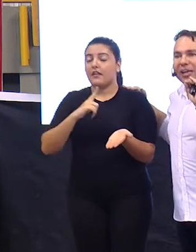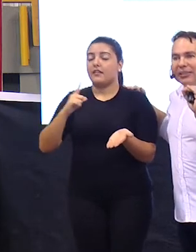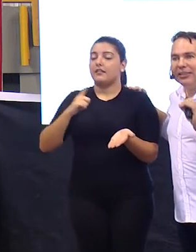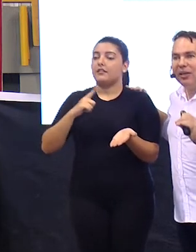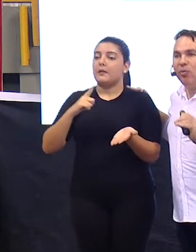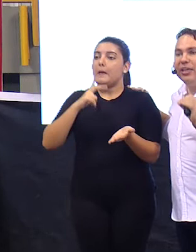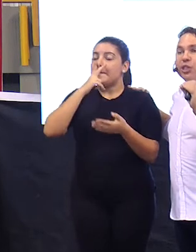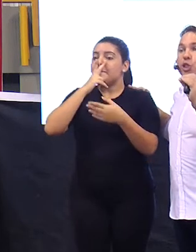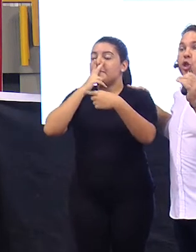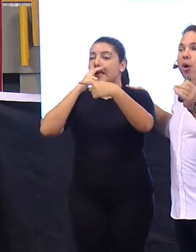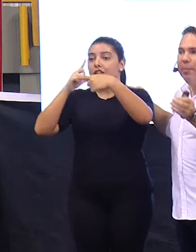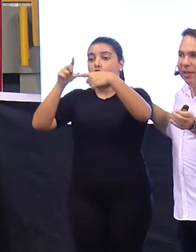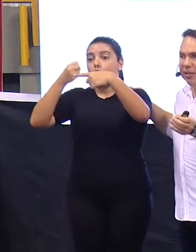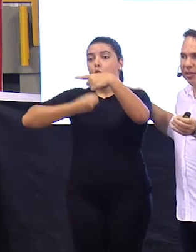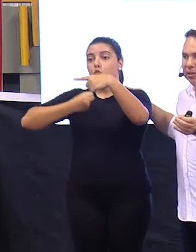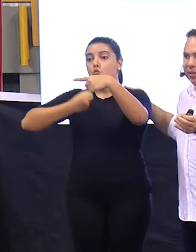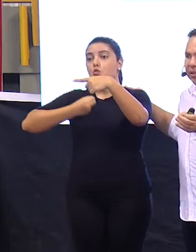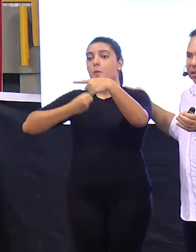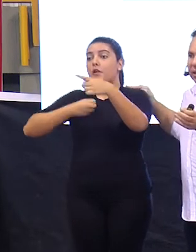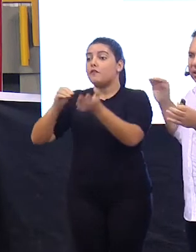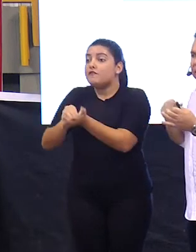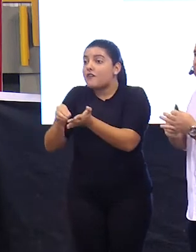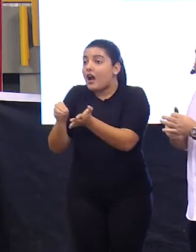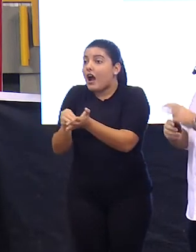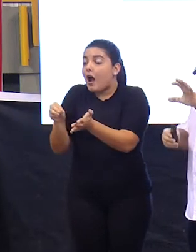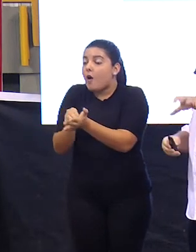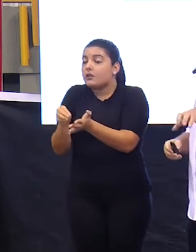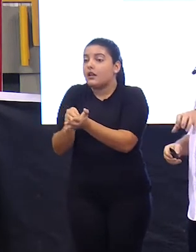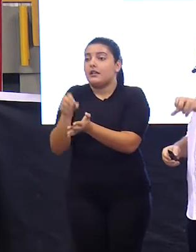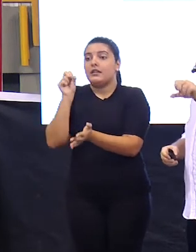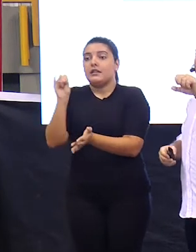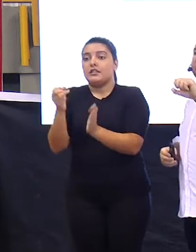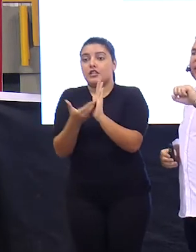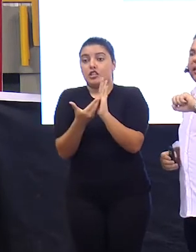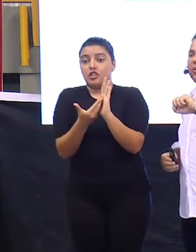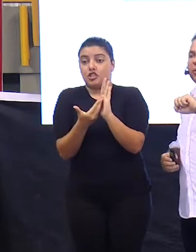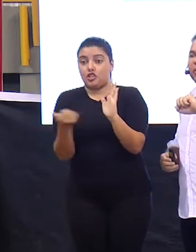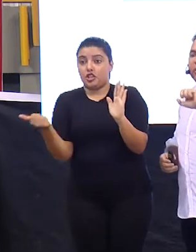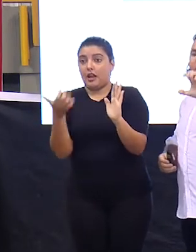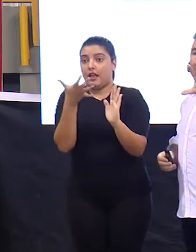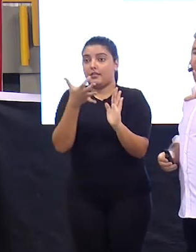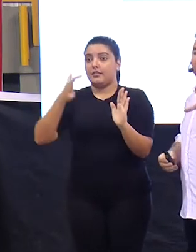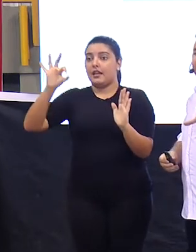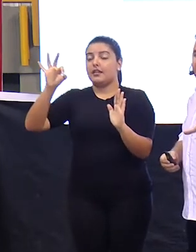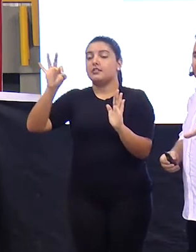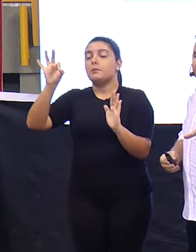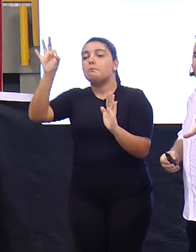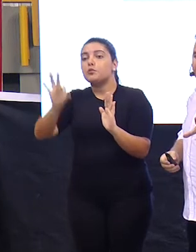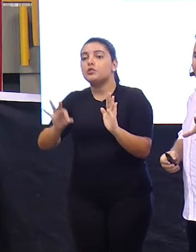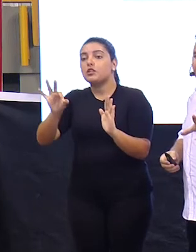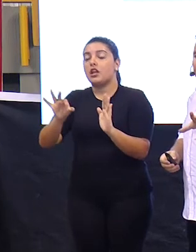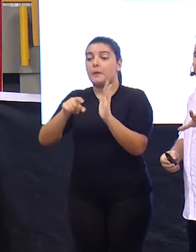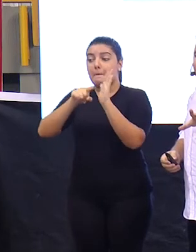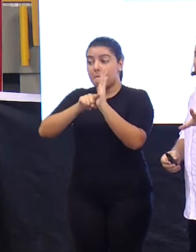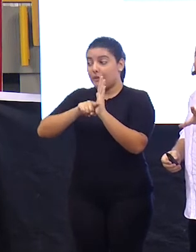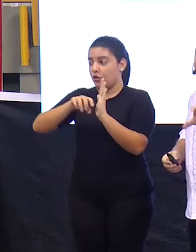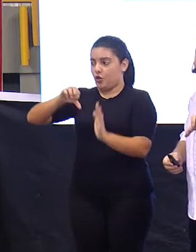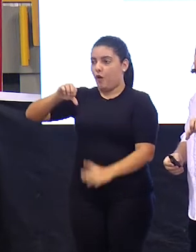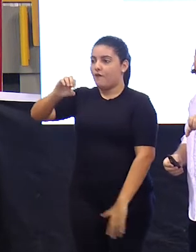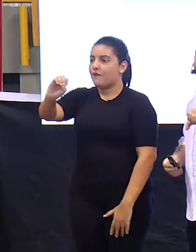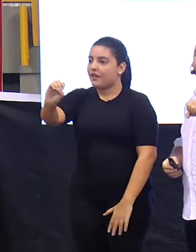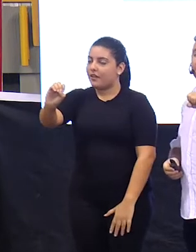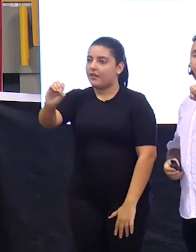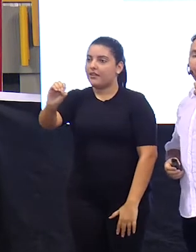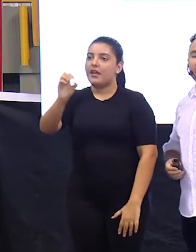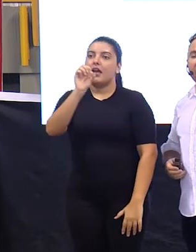na fração que sobra. Se eu tirar 10%, sobra 90%. Se